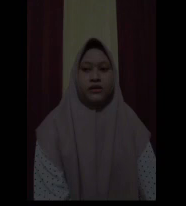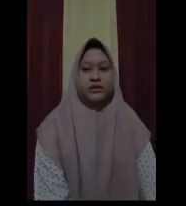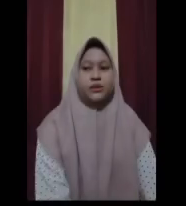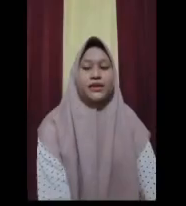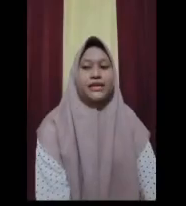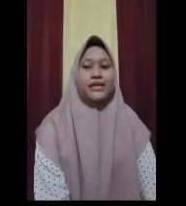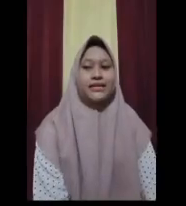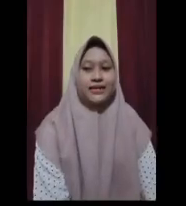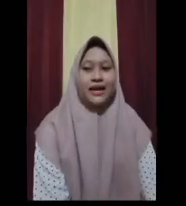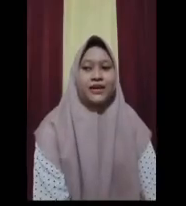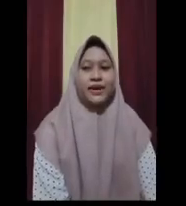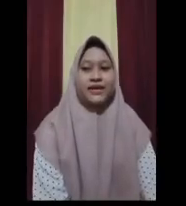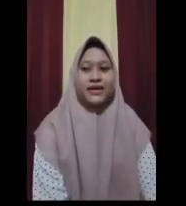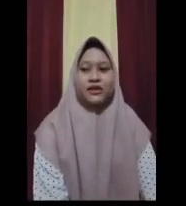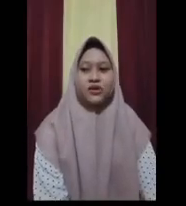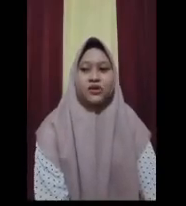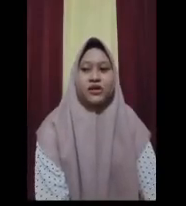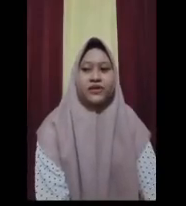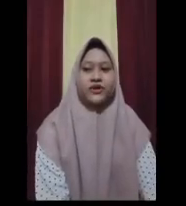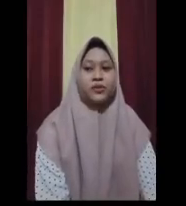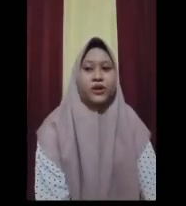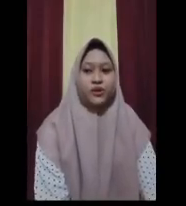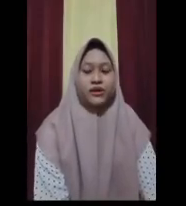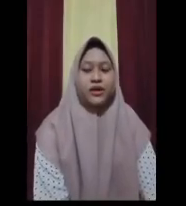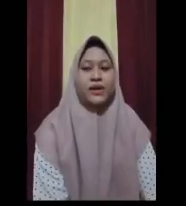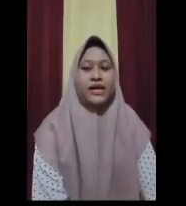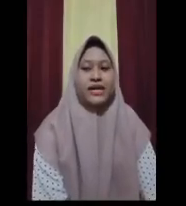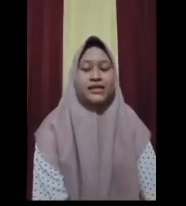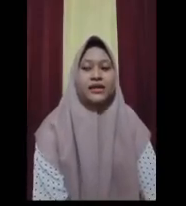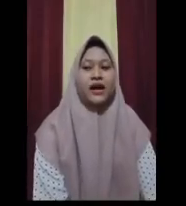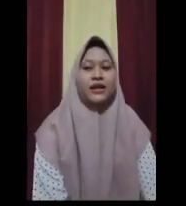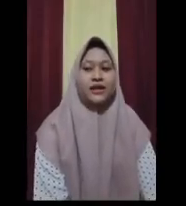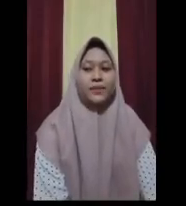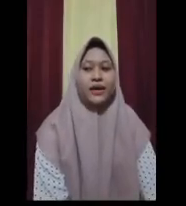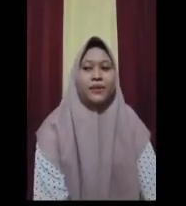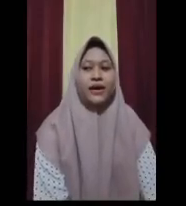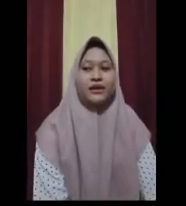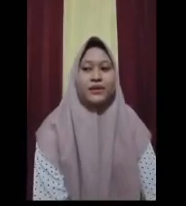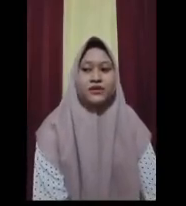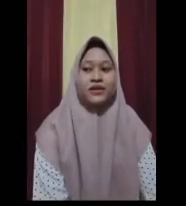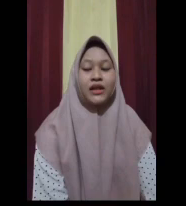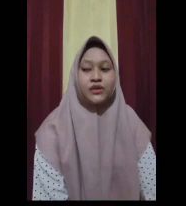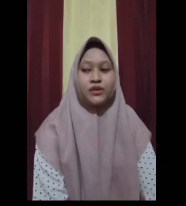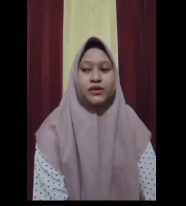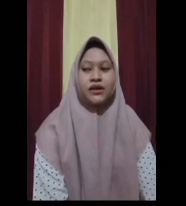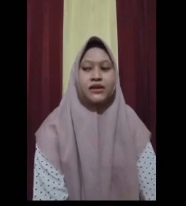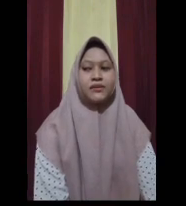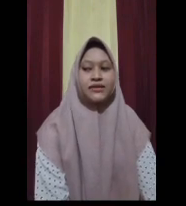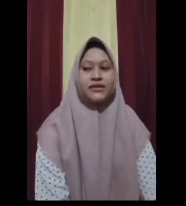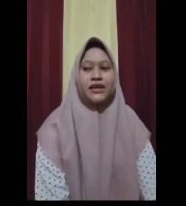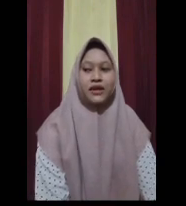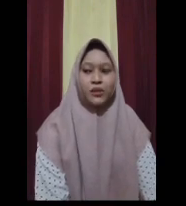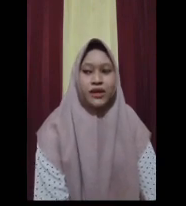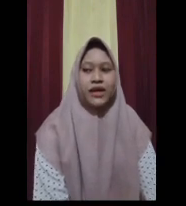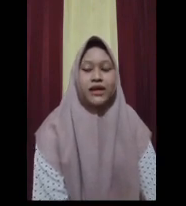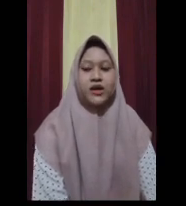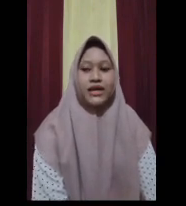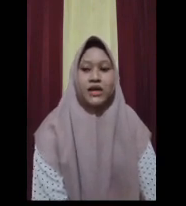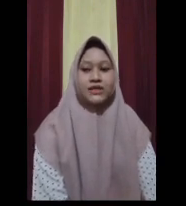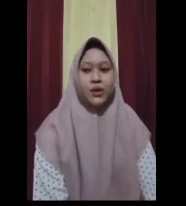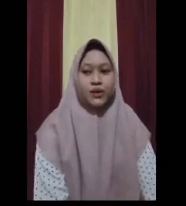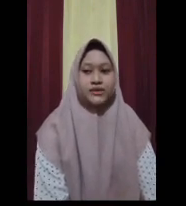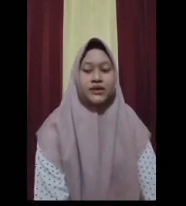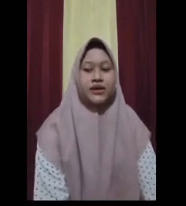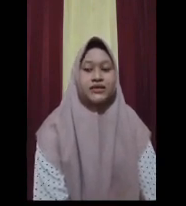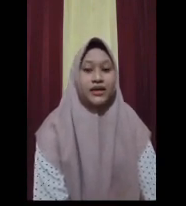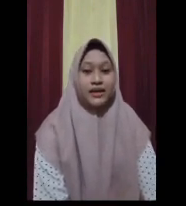Good morning. I have just been briefed by officials and agency representatives, and I can provide you all with the following